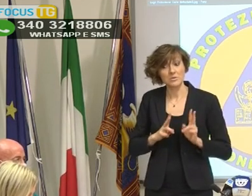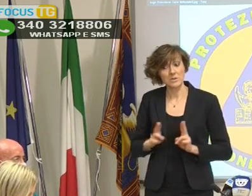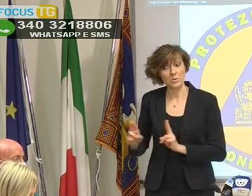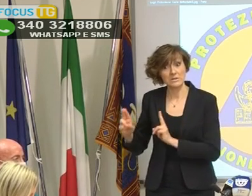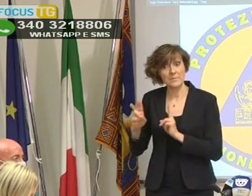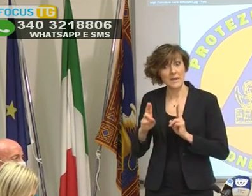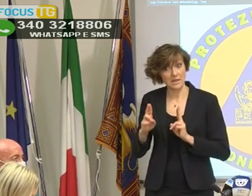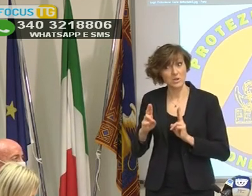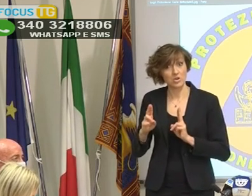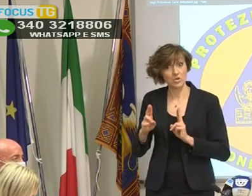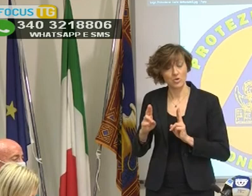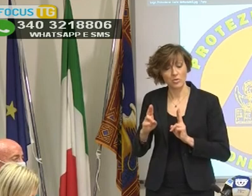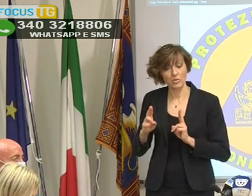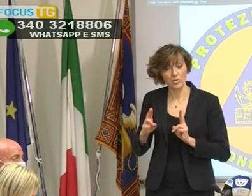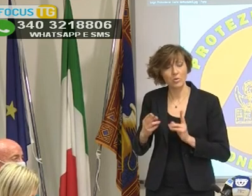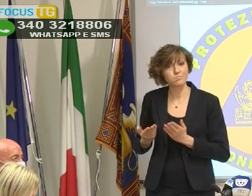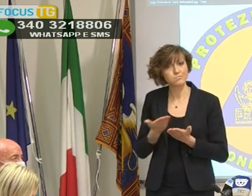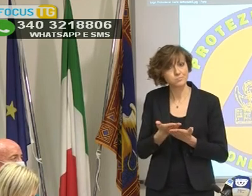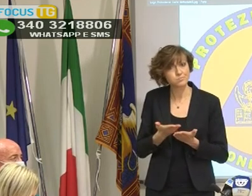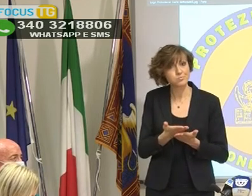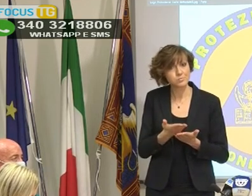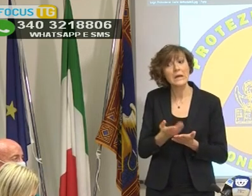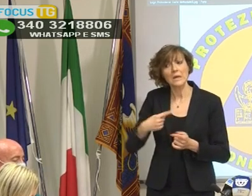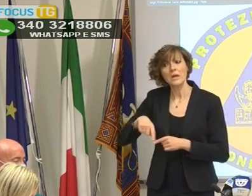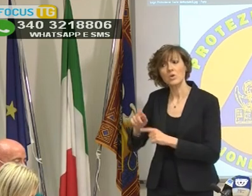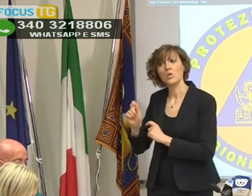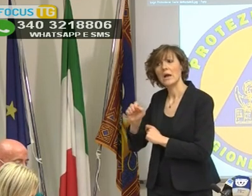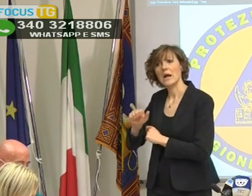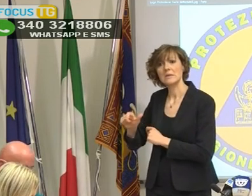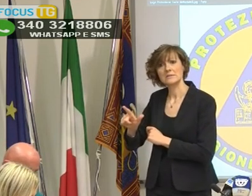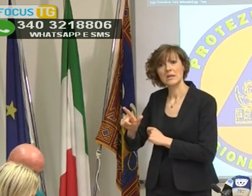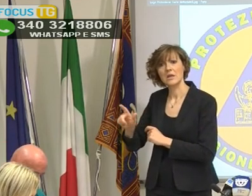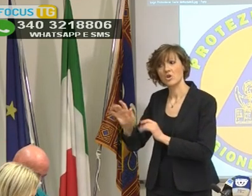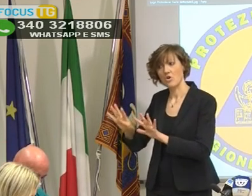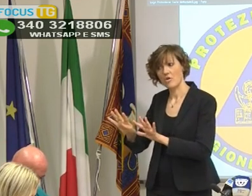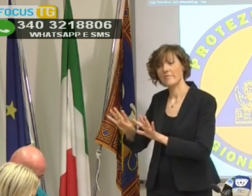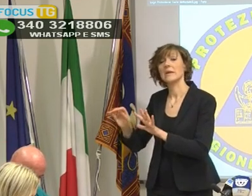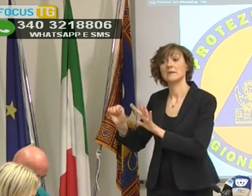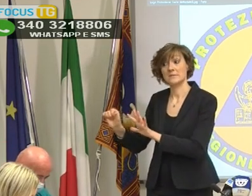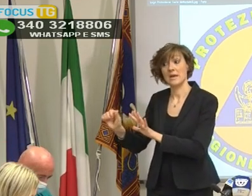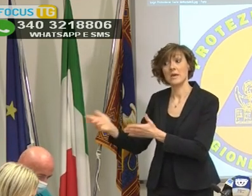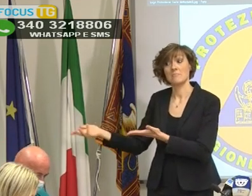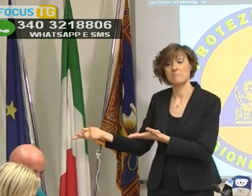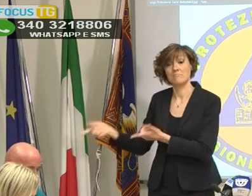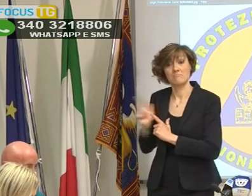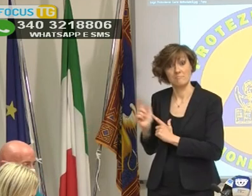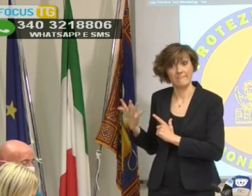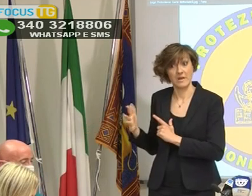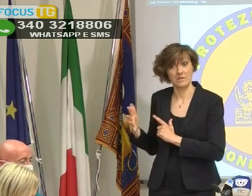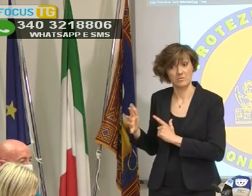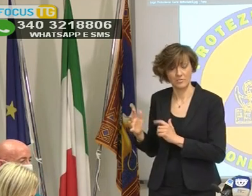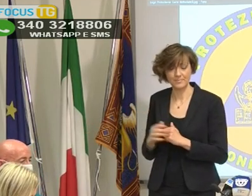virus dei tamponi che abbiamo ricevuto dall'ASL 9 e 6, quindi le due ASL che vi ho citato